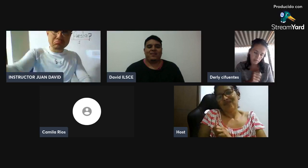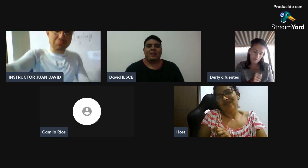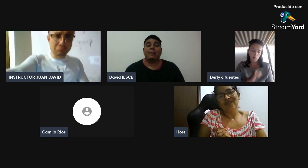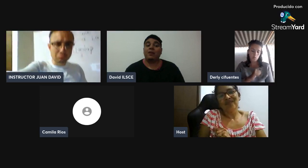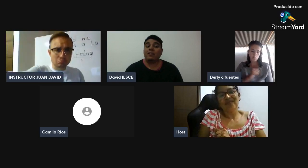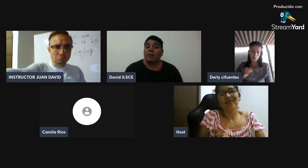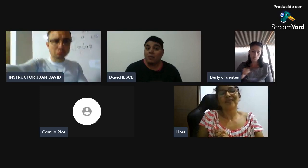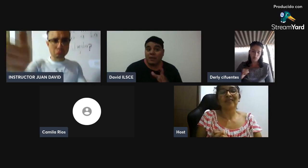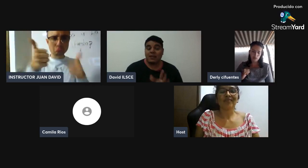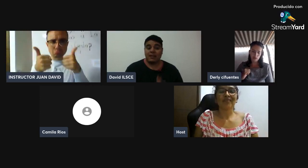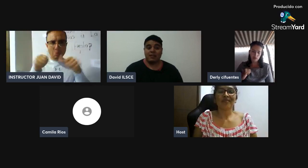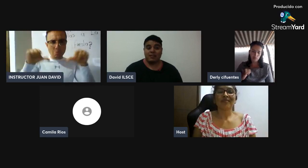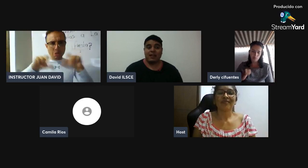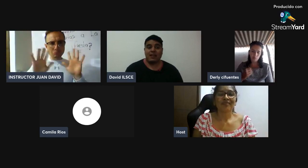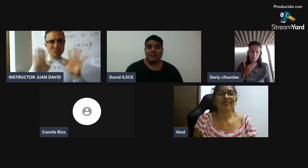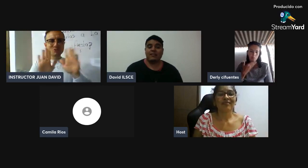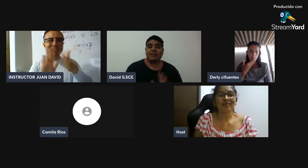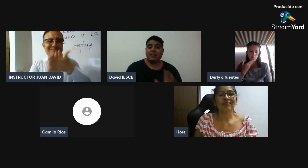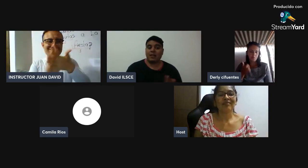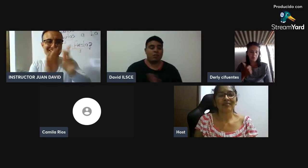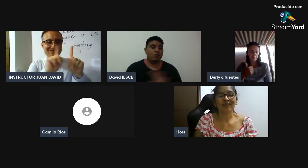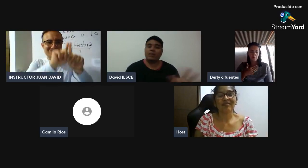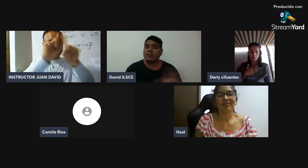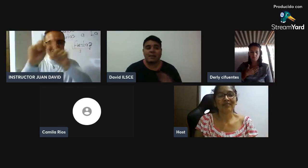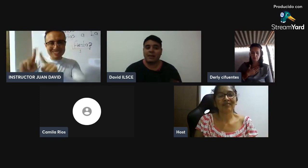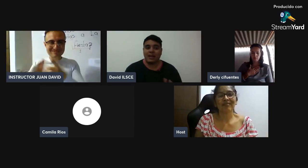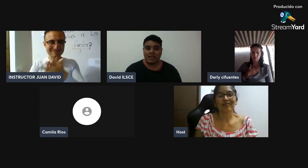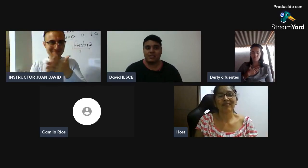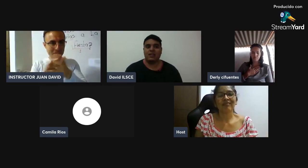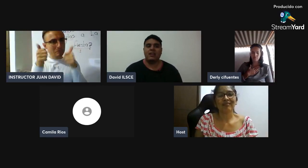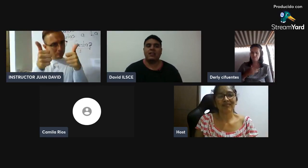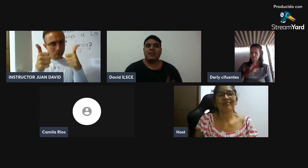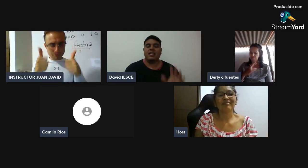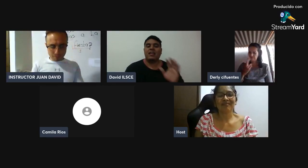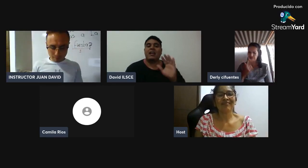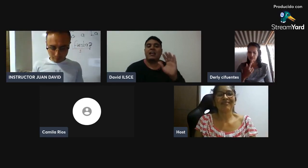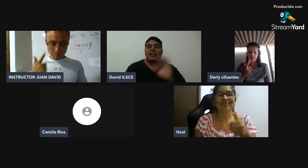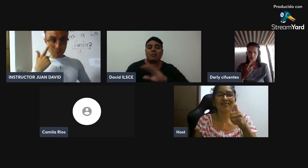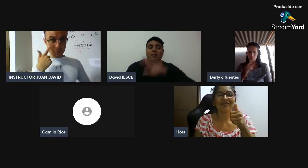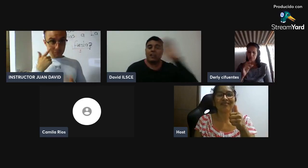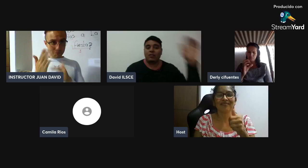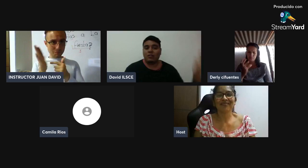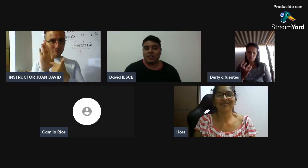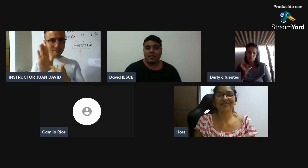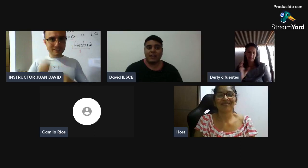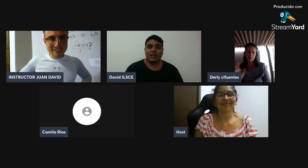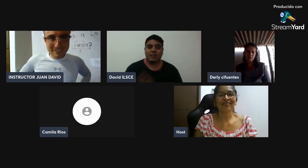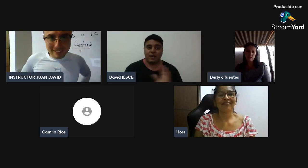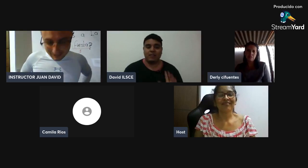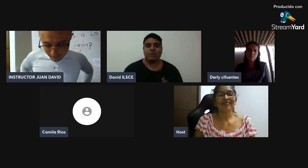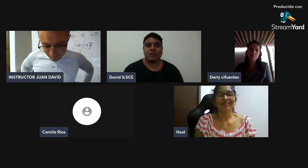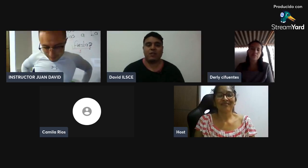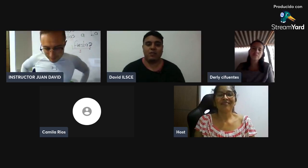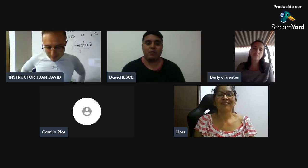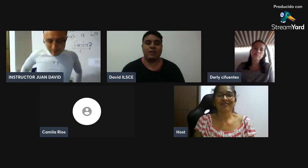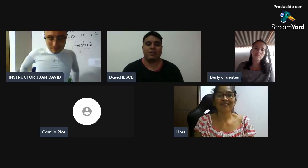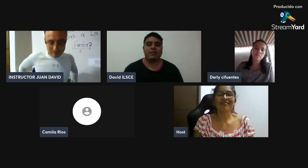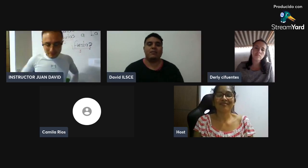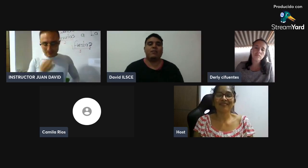pero está muy bien la hiciste bien no está mal hecha hay que respetar los diferentes regionalismos de colombia entonces voy a